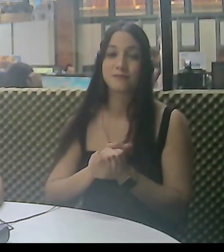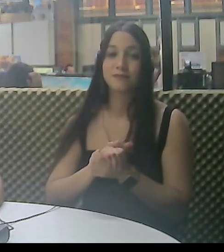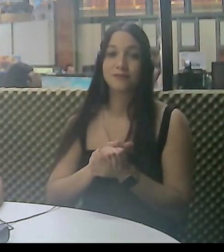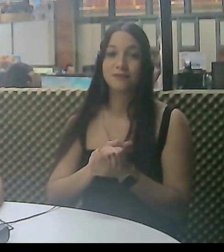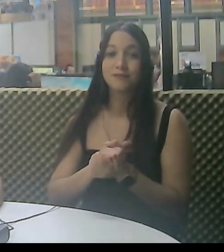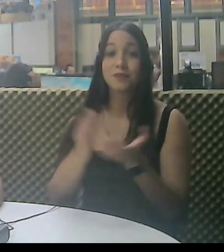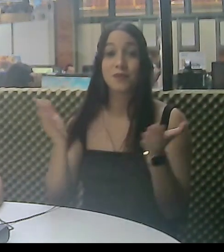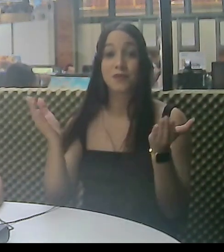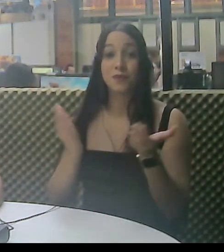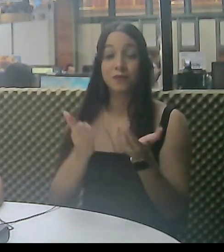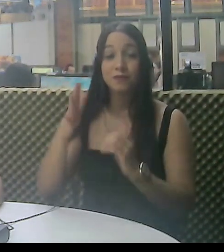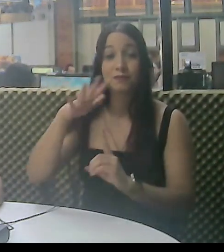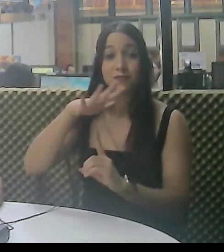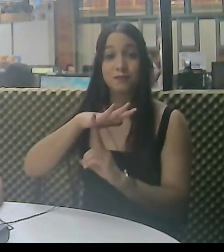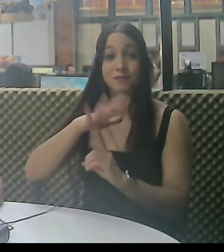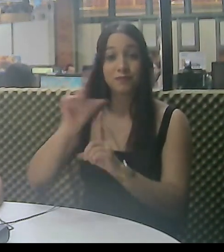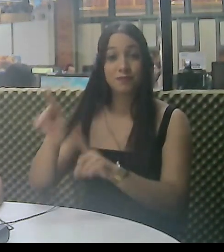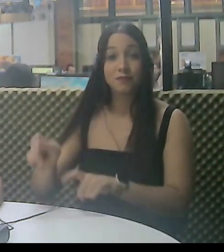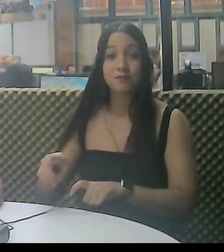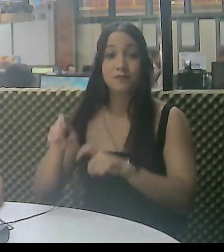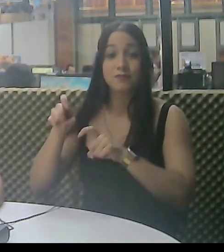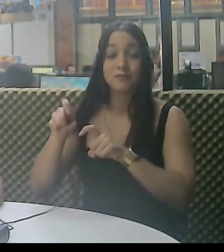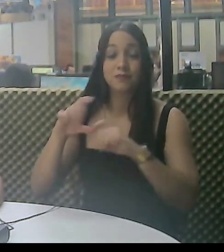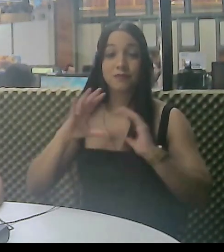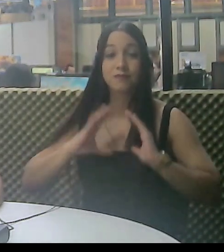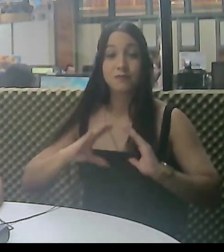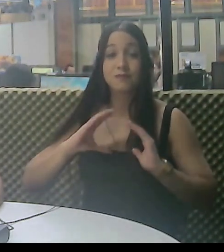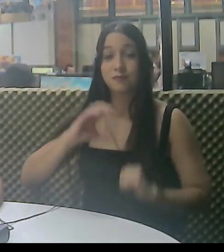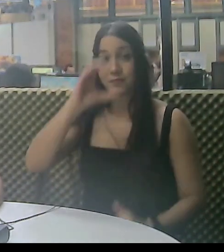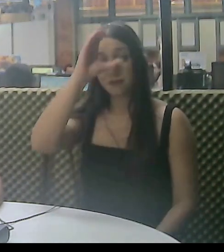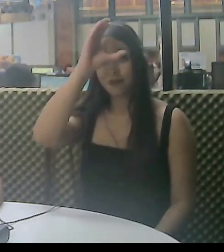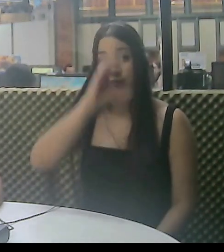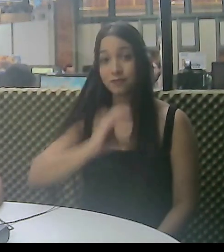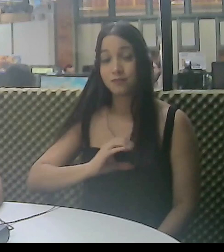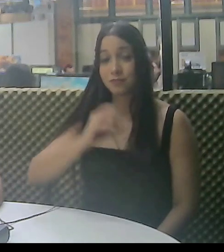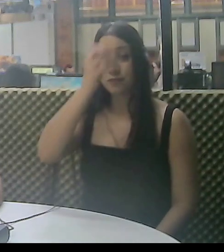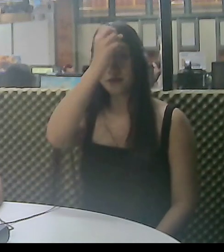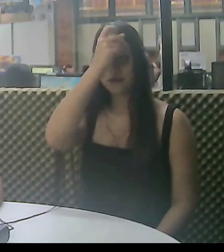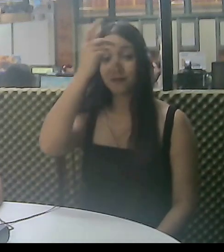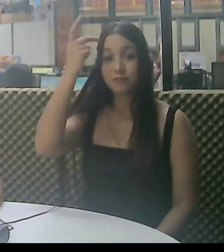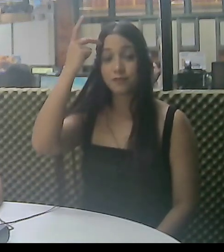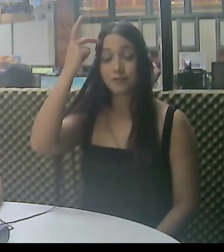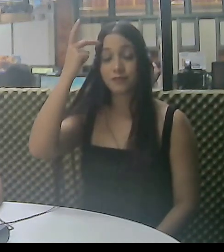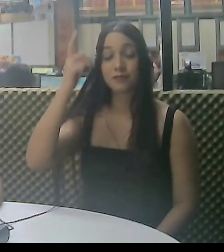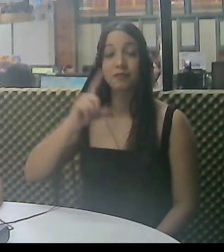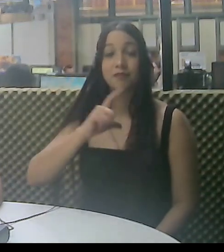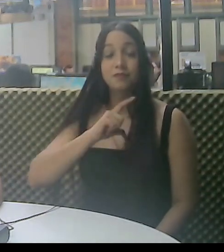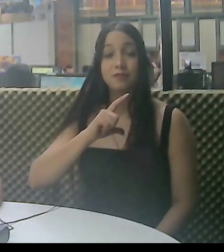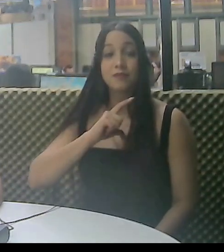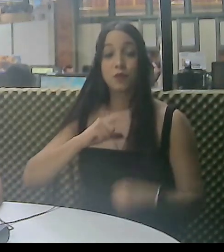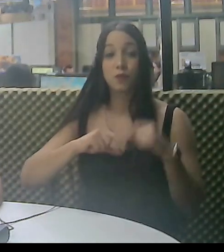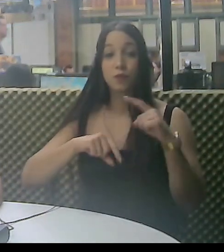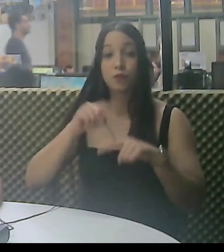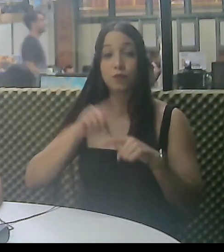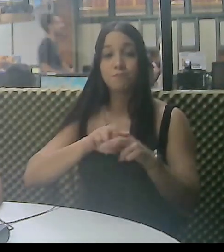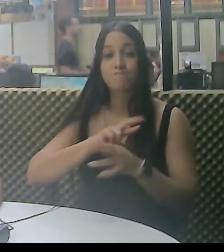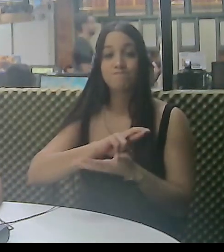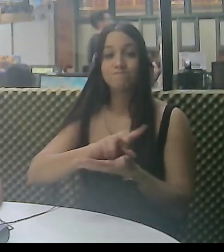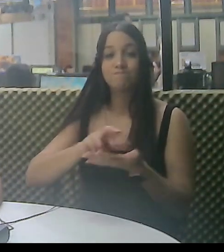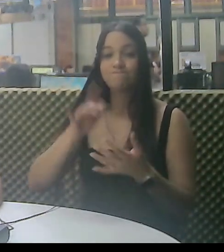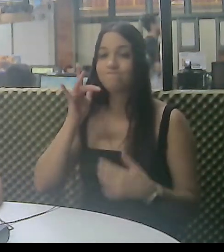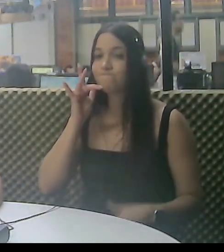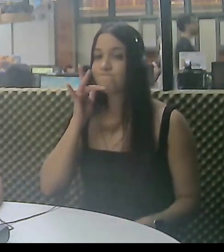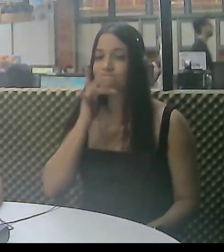notícias. E hoje é dia da Feira do Produtor na Praça Cívica. Promovida pela Prefeitura, na feira é possível encontrar produtos que dão água na